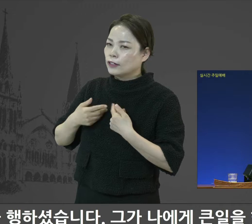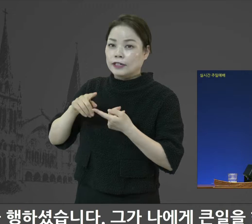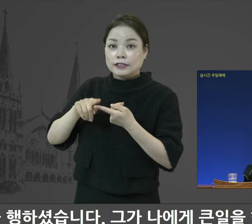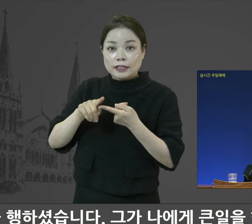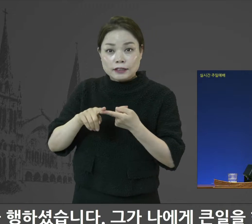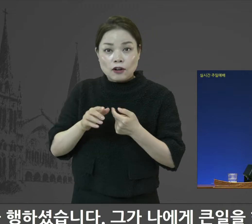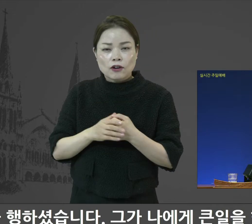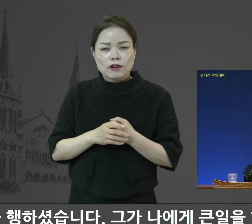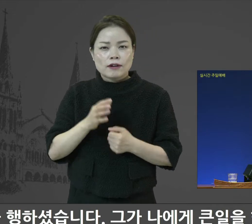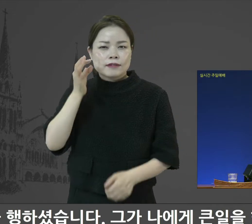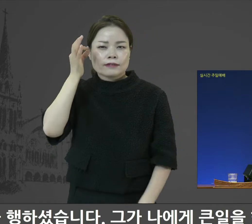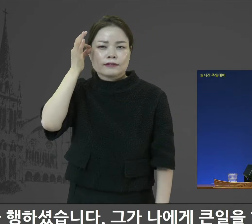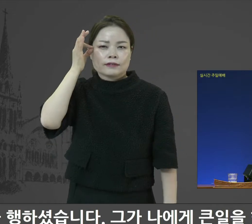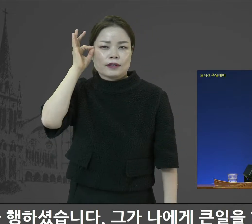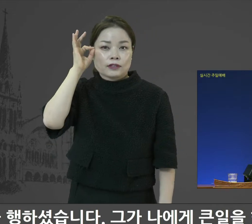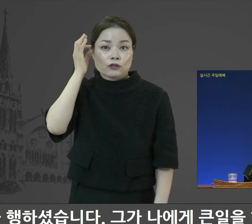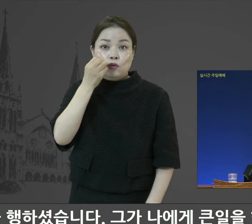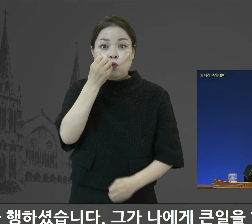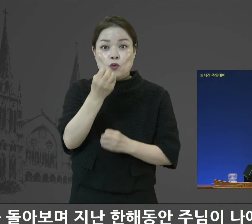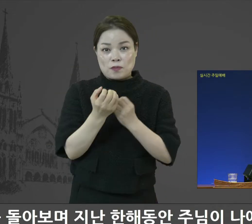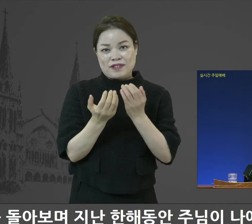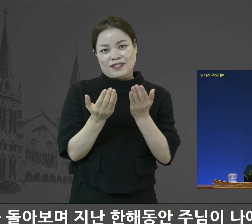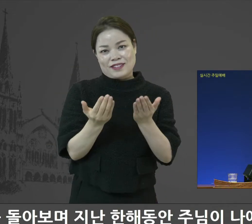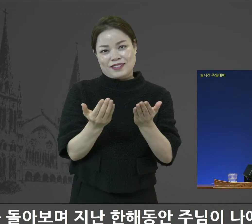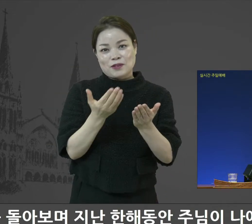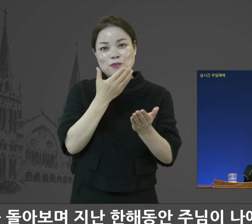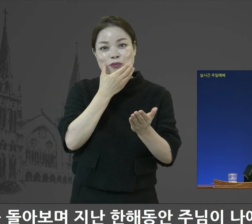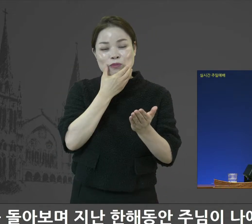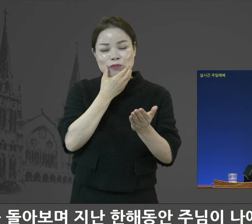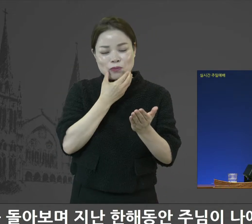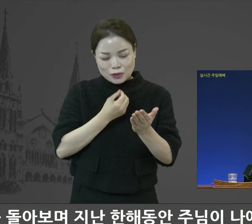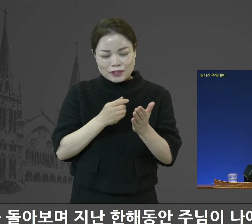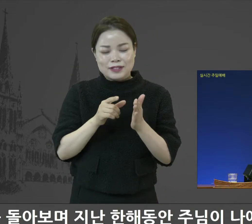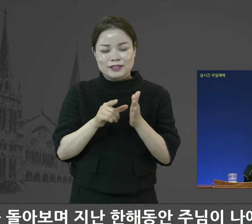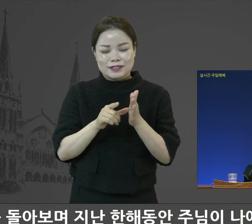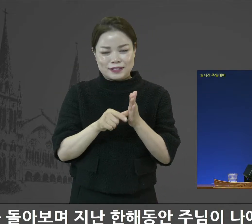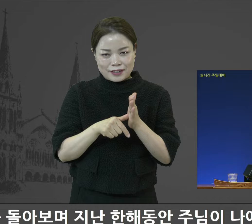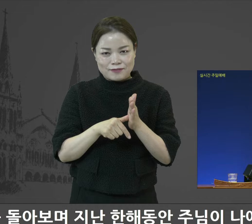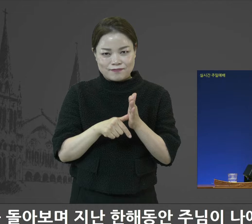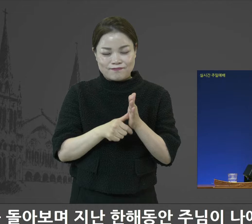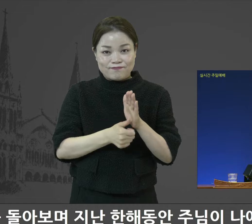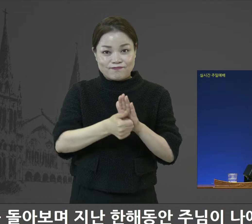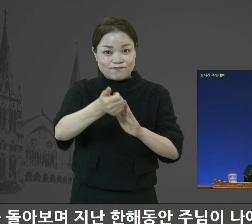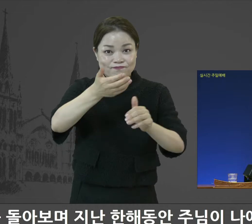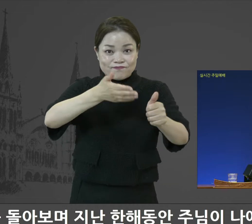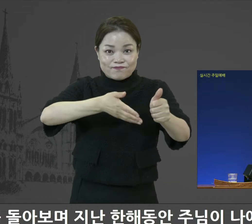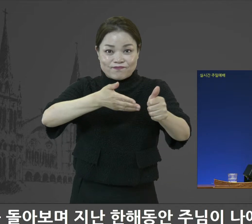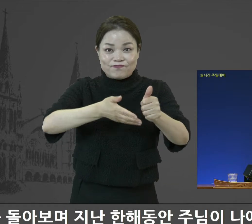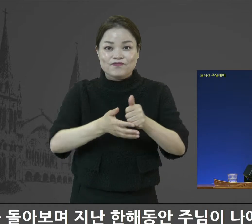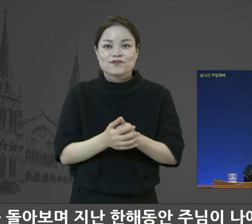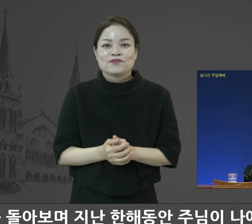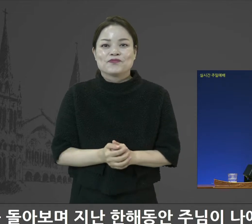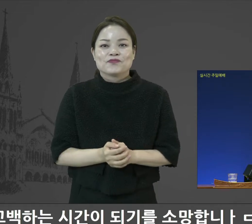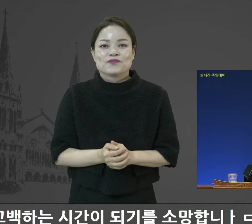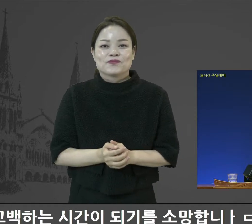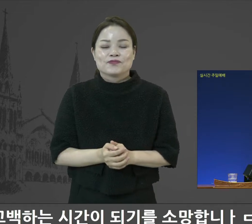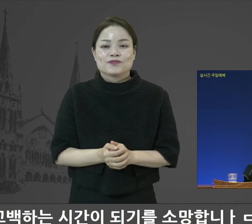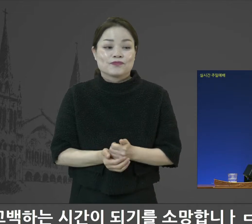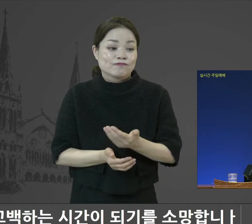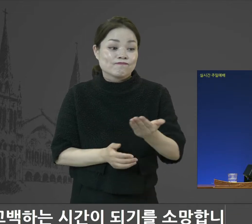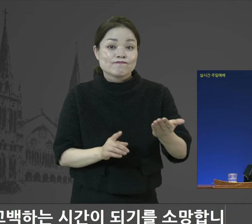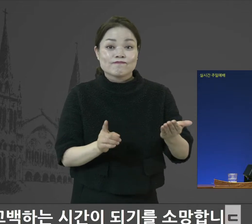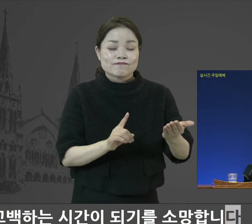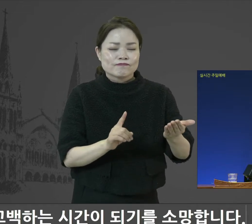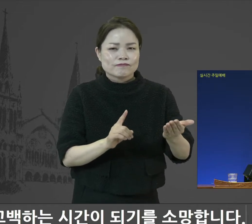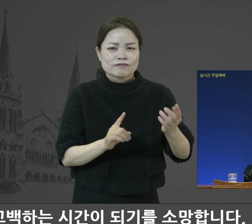사실을 깨닫고 고백할 수 있는 복된 시간이 되기를 소망합니다. 여러분, 어떤